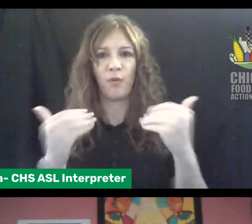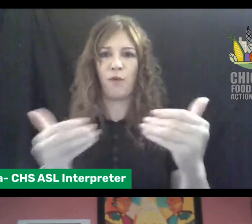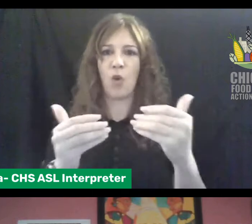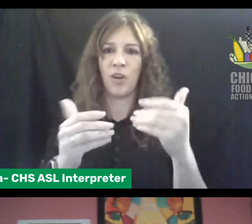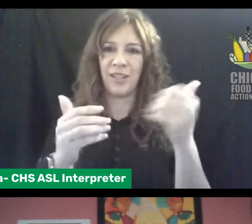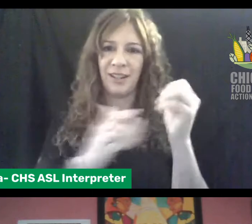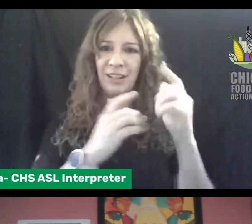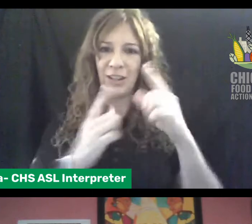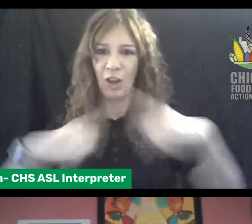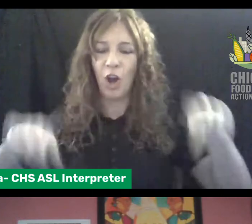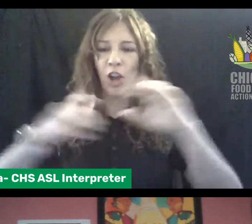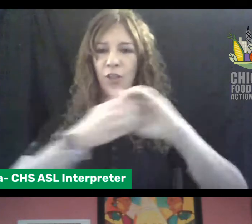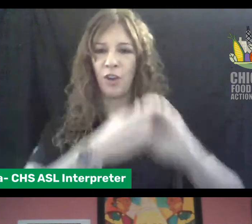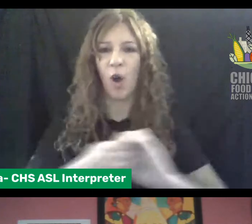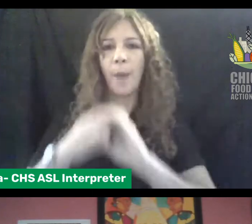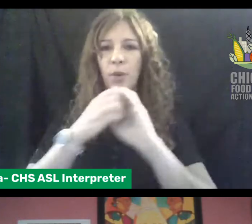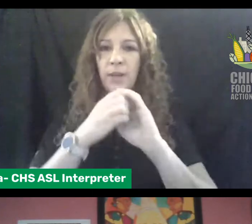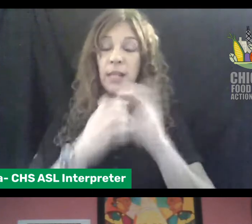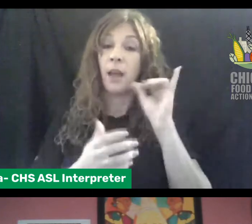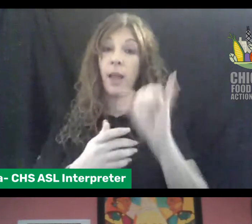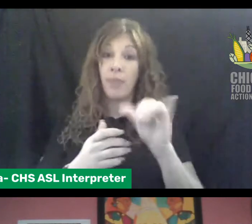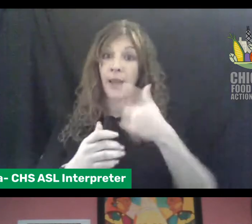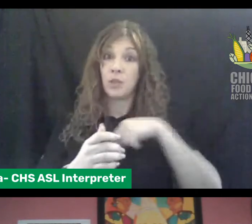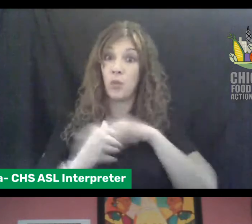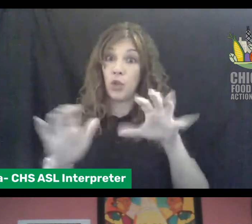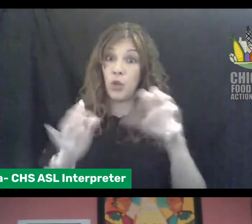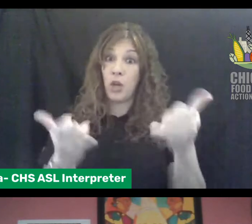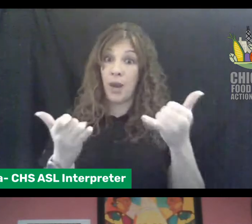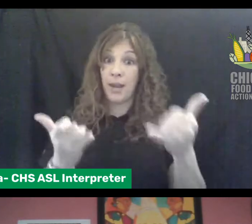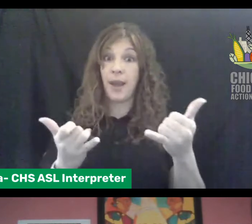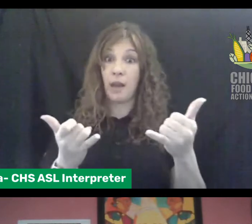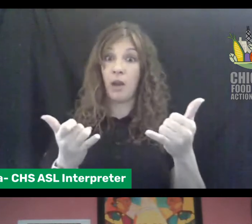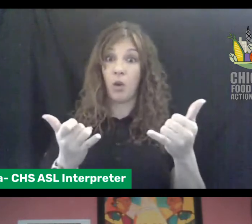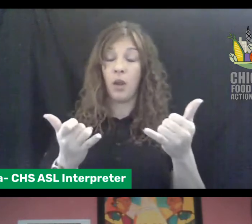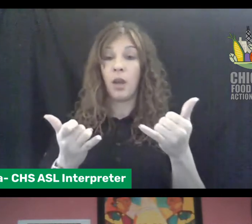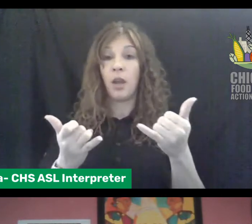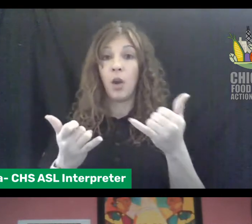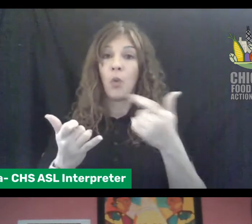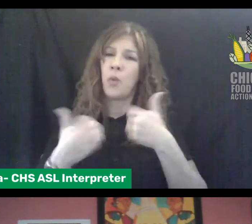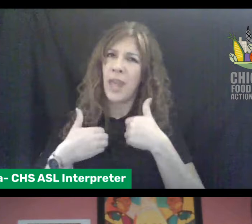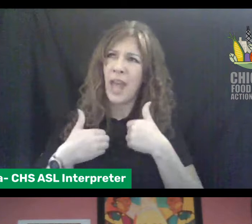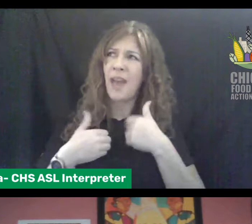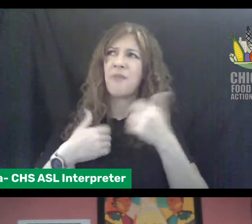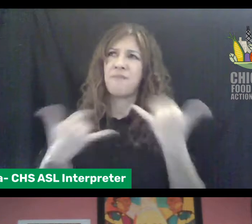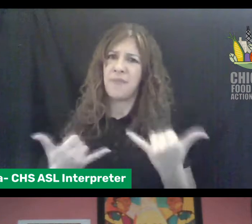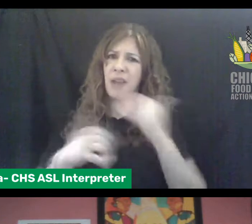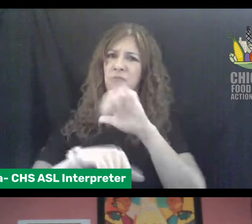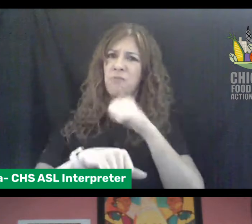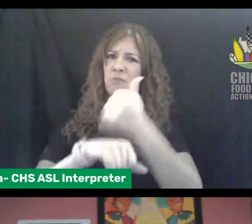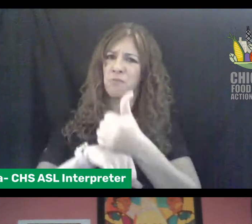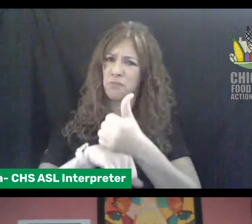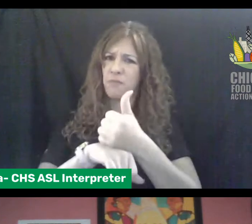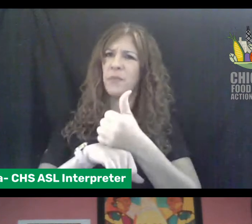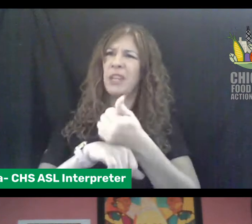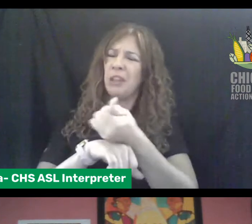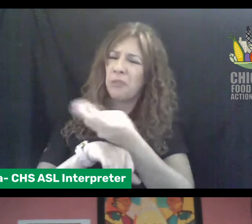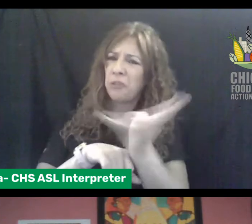estamos trabajando bien, ¿verdad? Ya tenemos varios